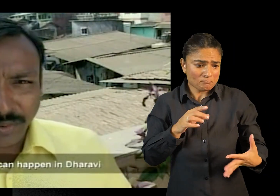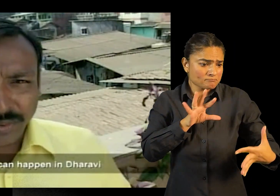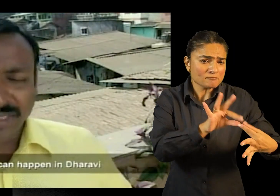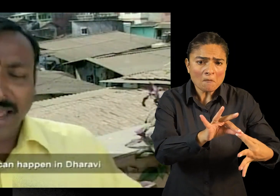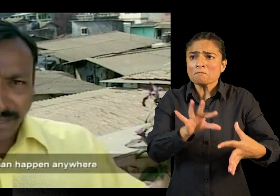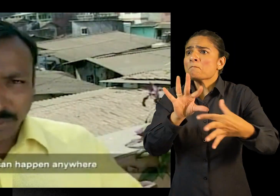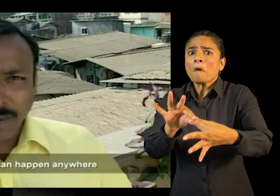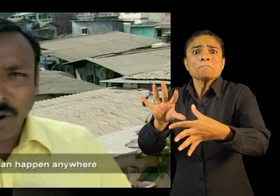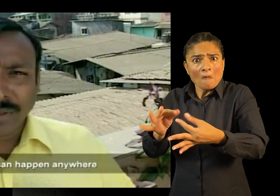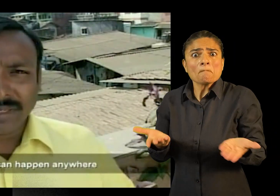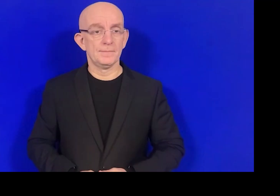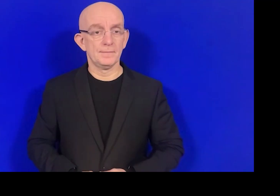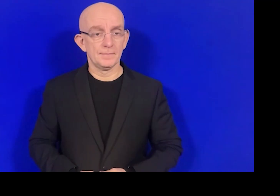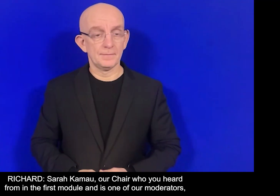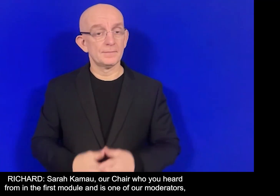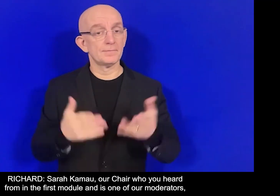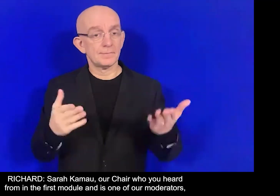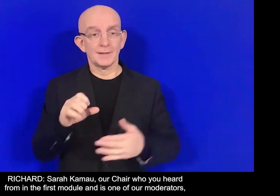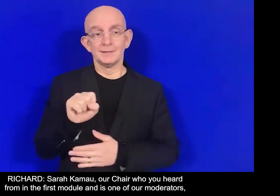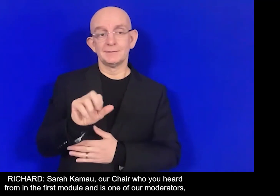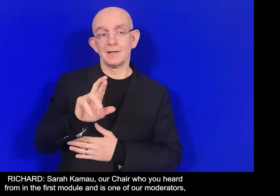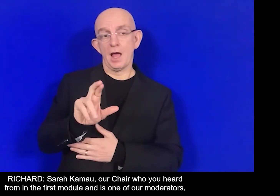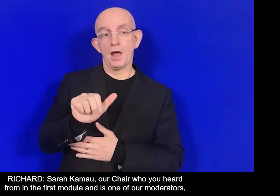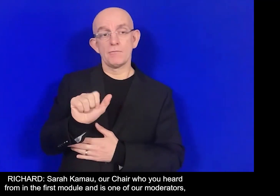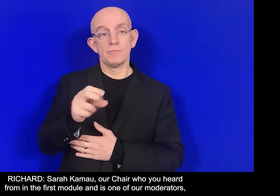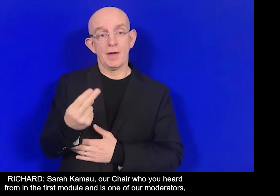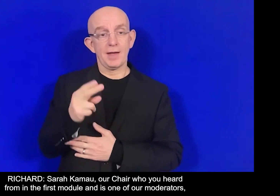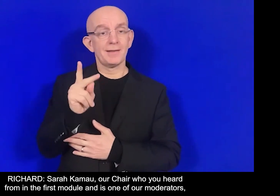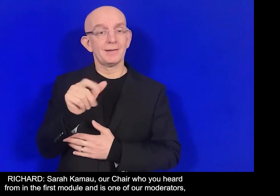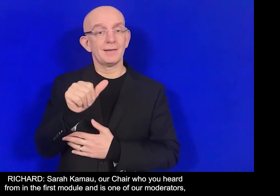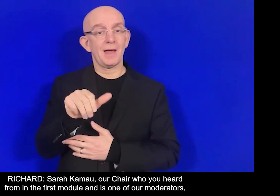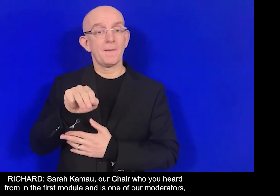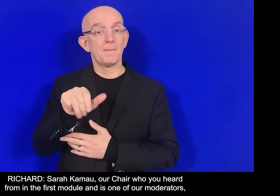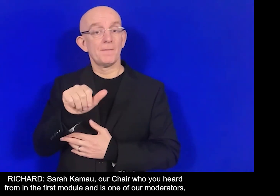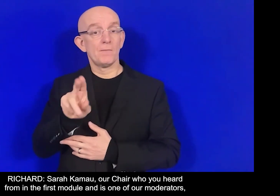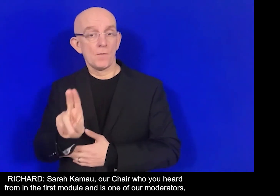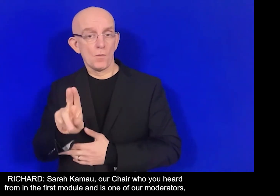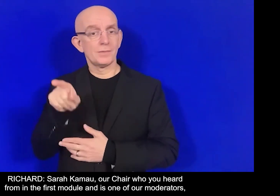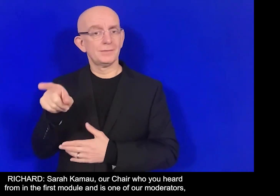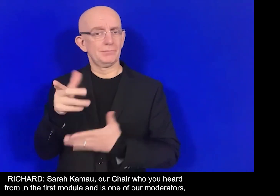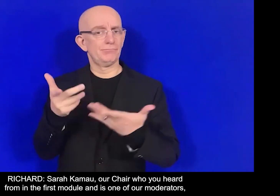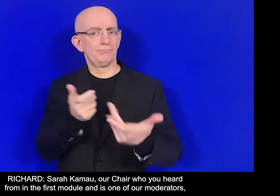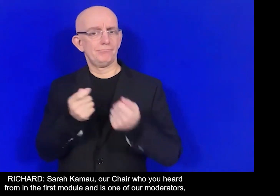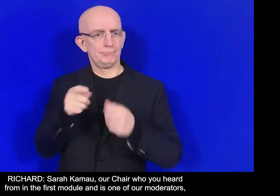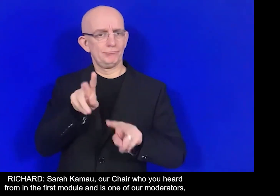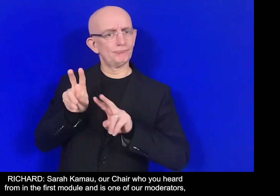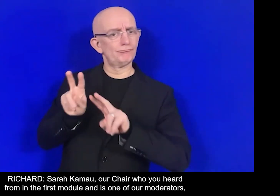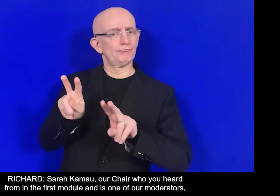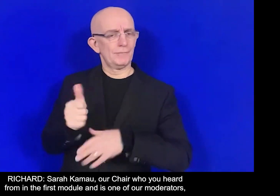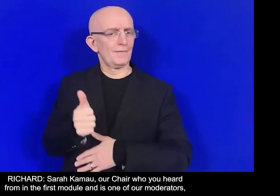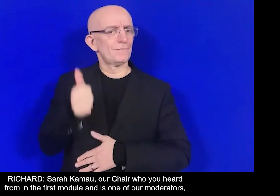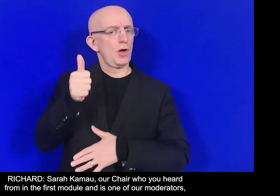धारावीमध्ये होऊ शकतं, आणखी कुठे भी होऊ शकते. Our chair, who you heard from in the first module and is one of